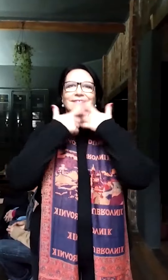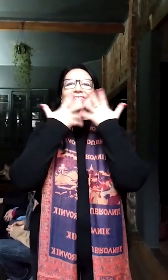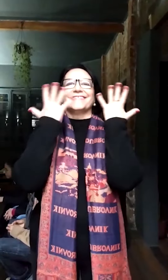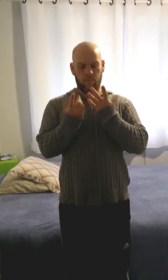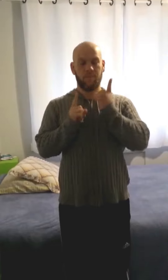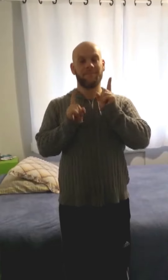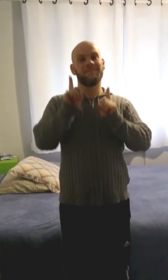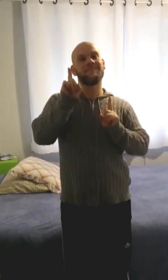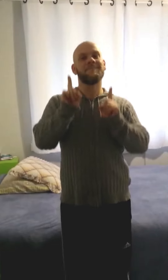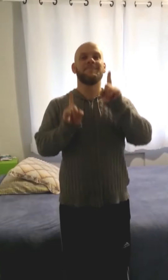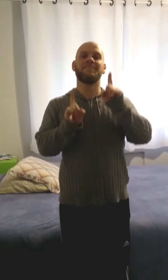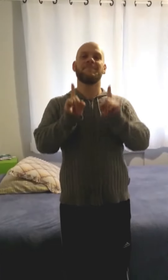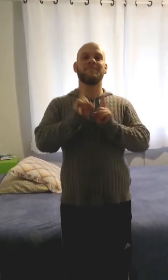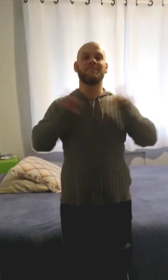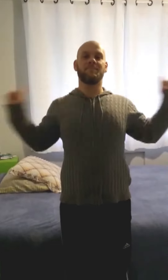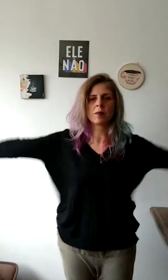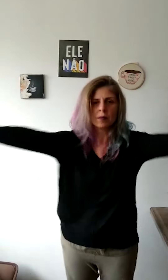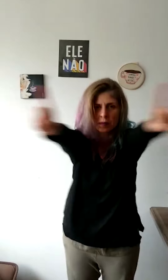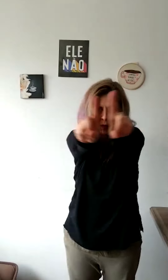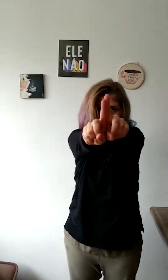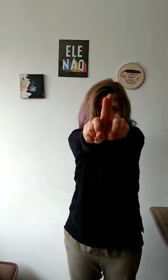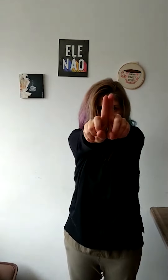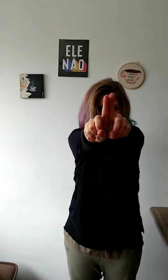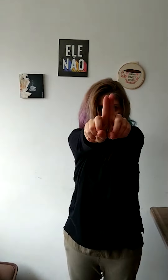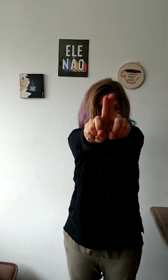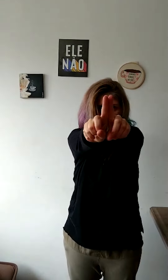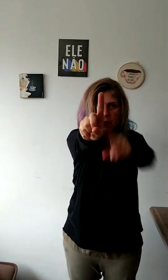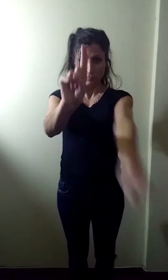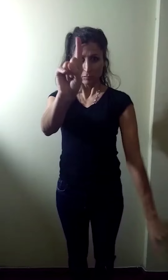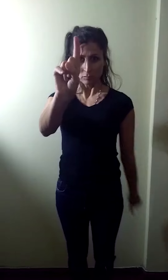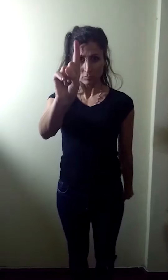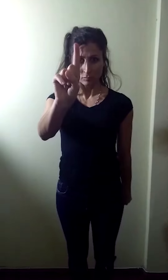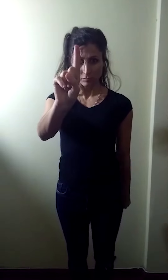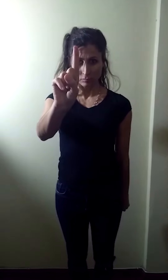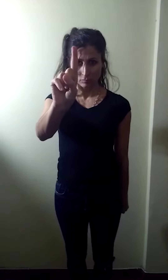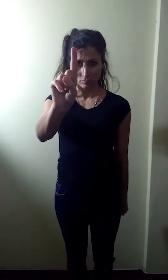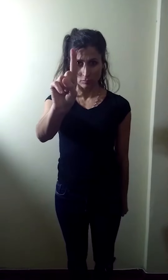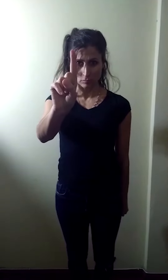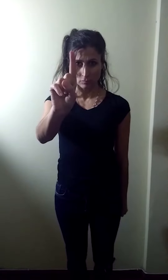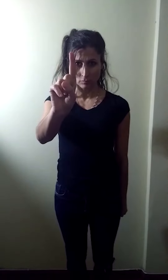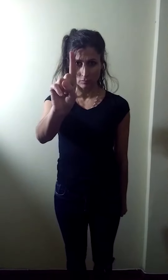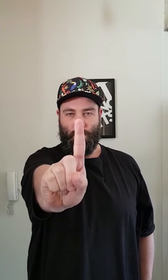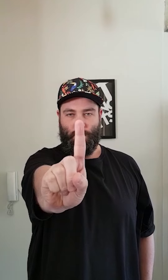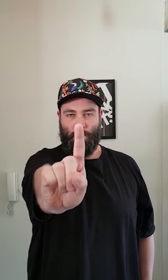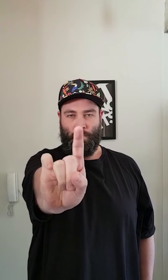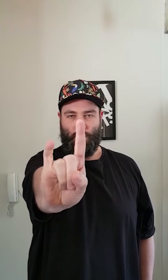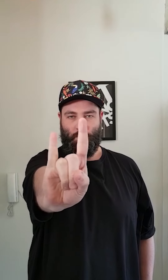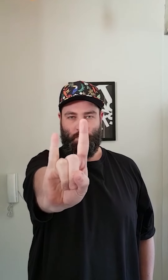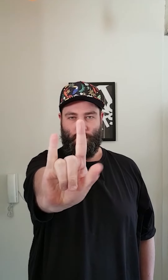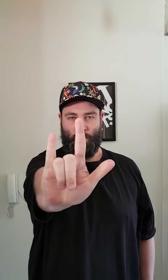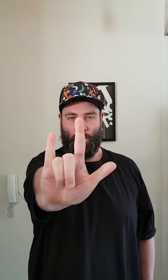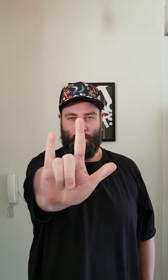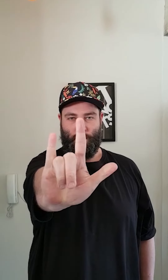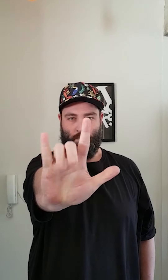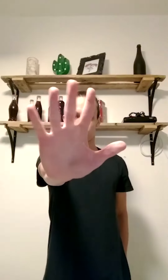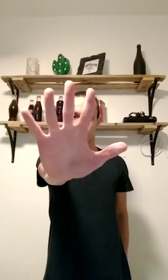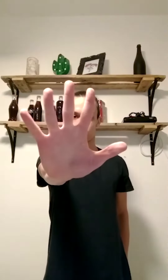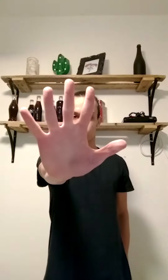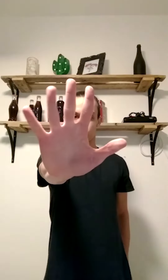eles da ralé da realeza. Somos um só, um só. Um, dois, três, quando juntos